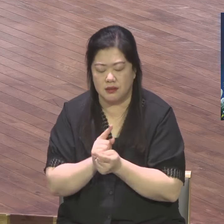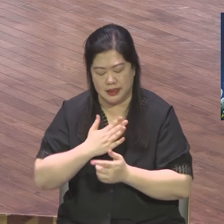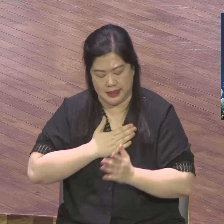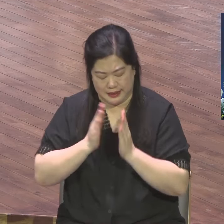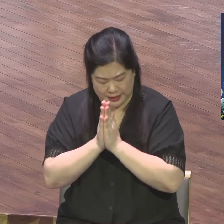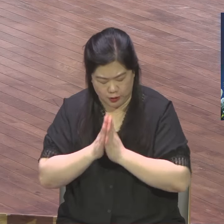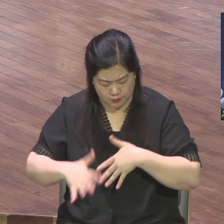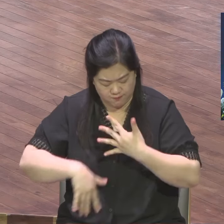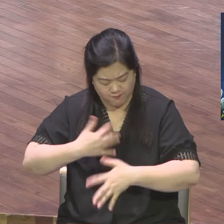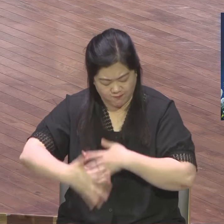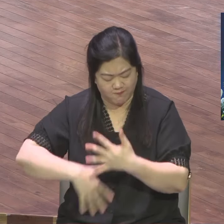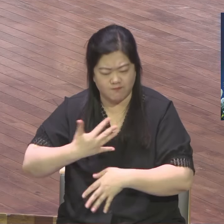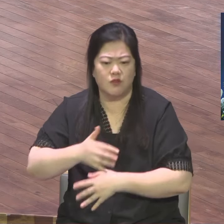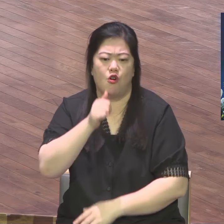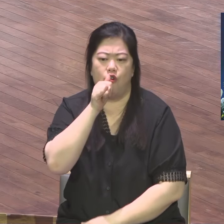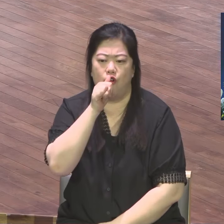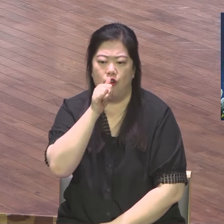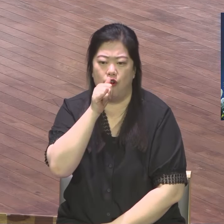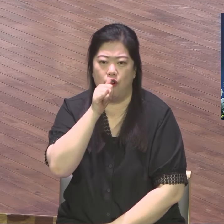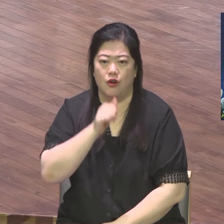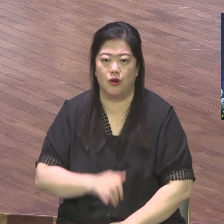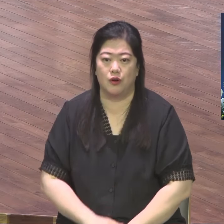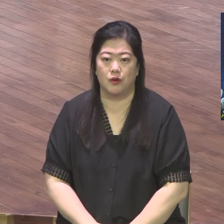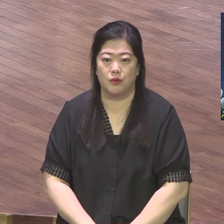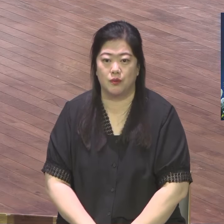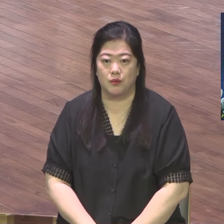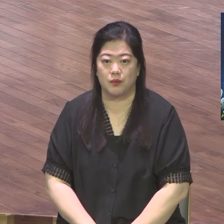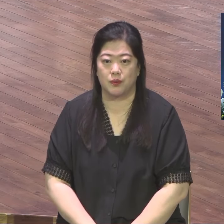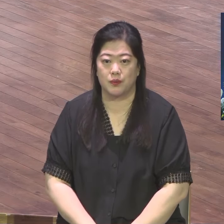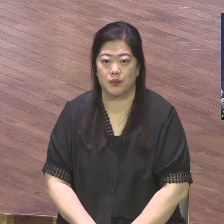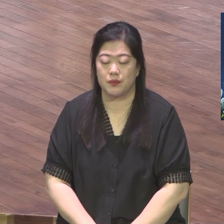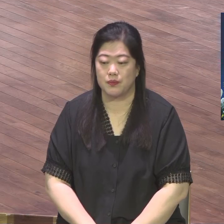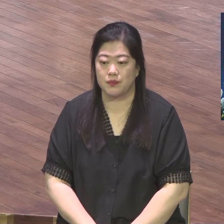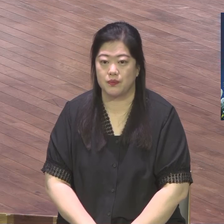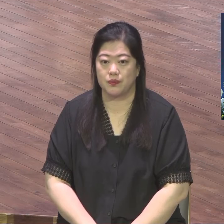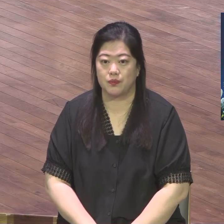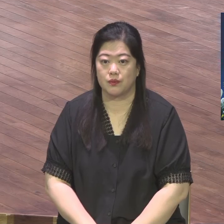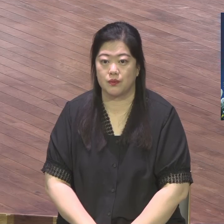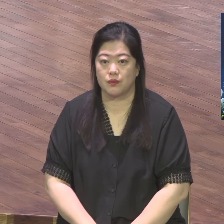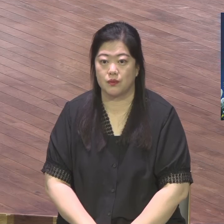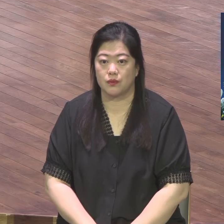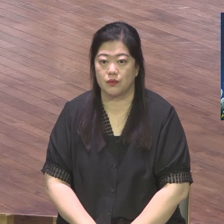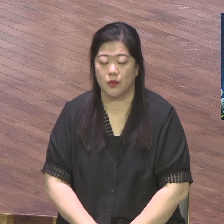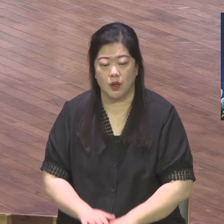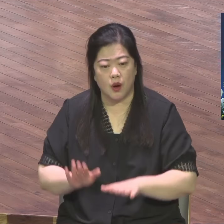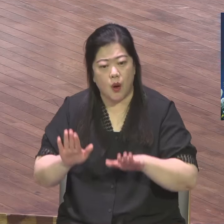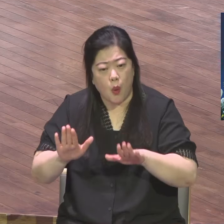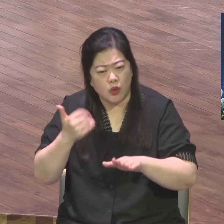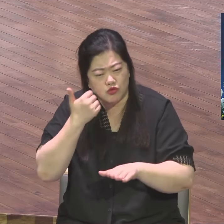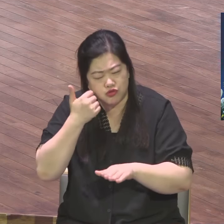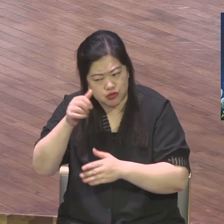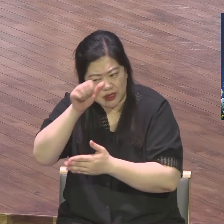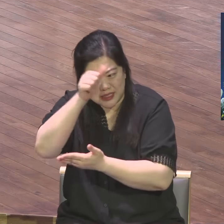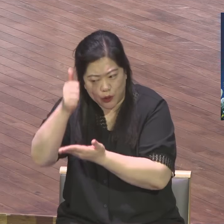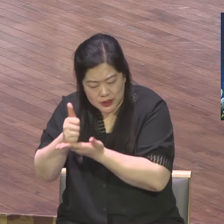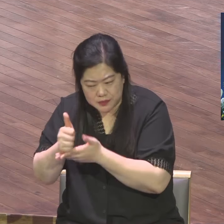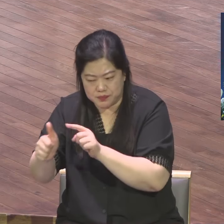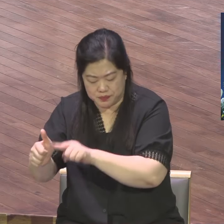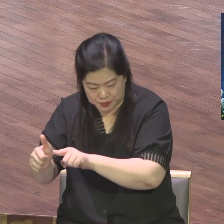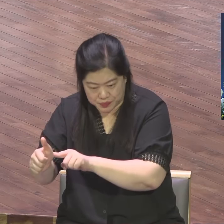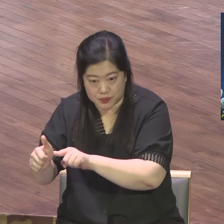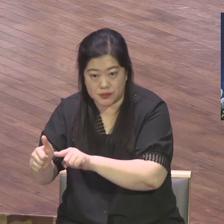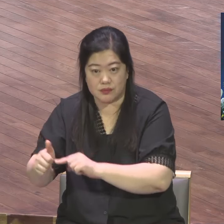맞죠? 오력이 있어야죠. 오늘 우리 저 장로님 부부가 장로님 좋은 회사 다니는데 이제